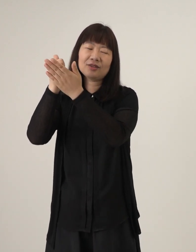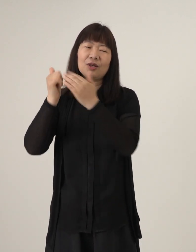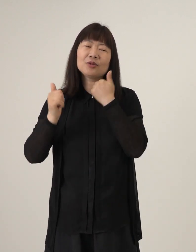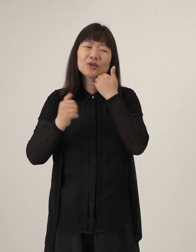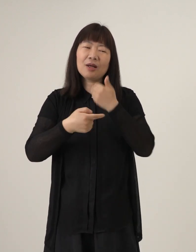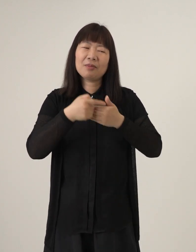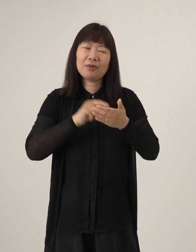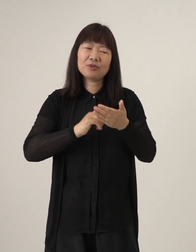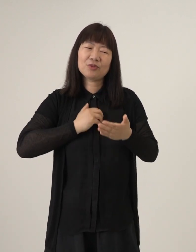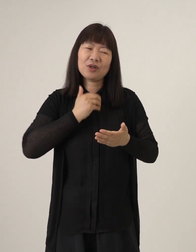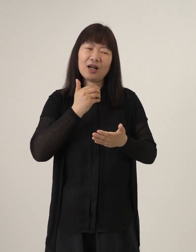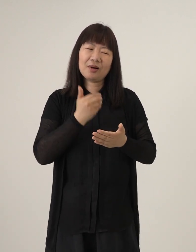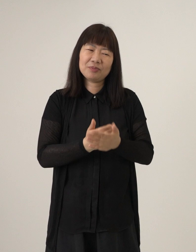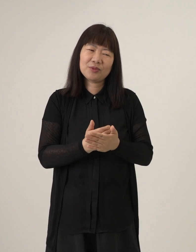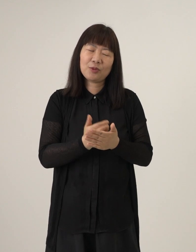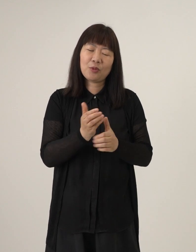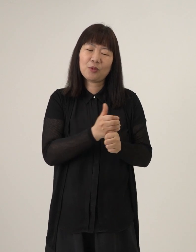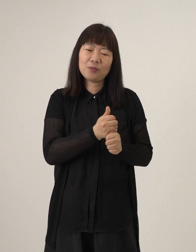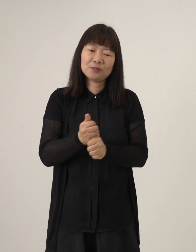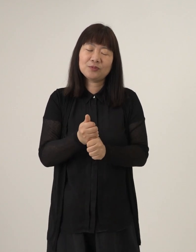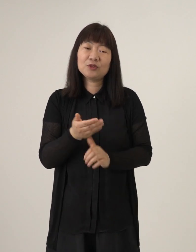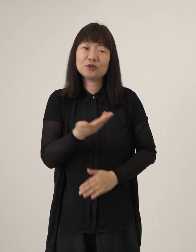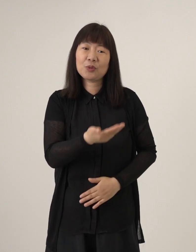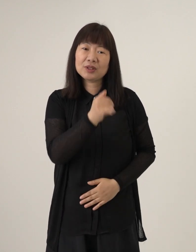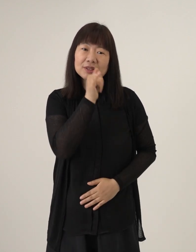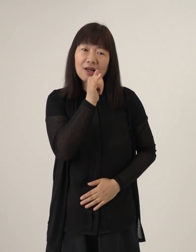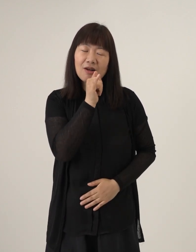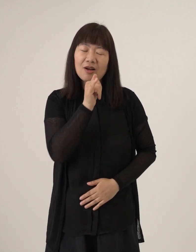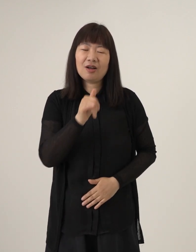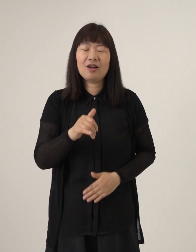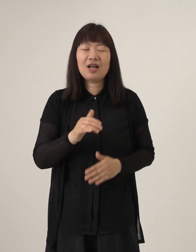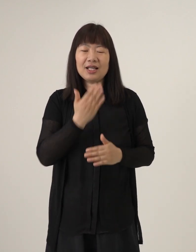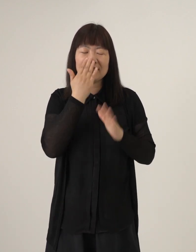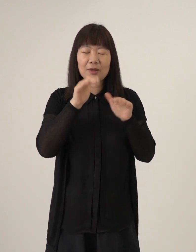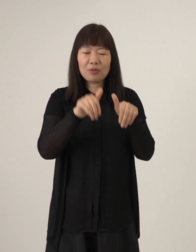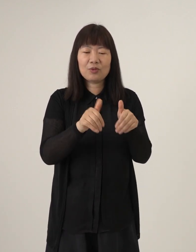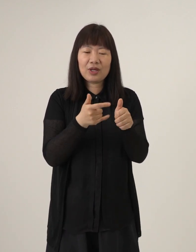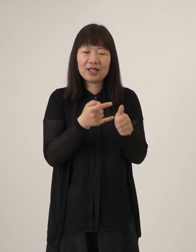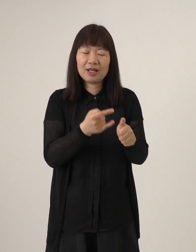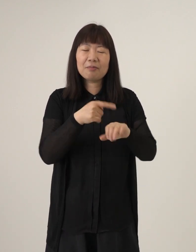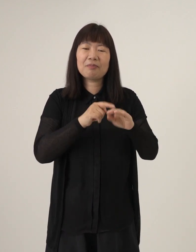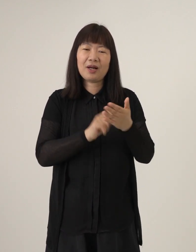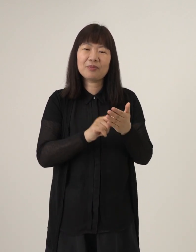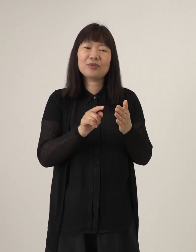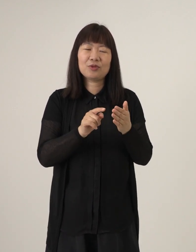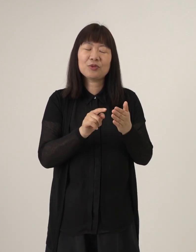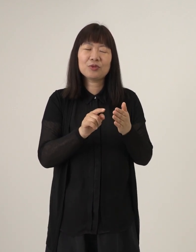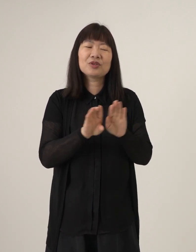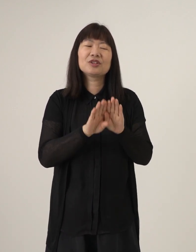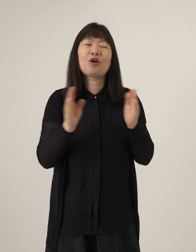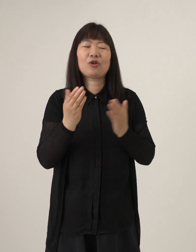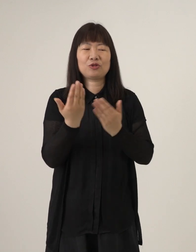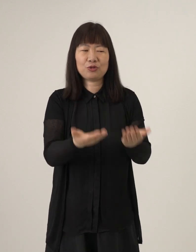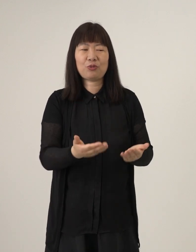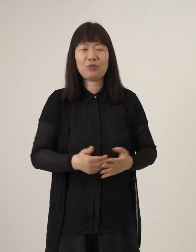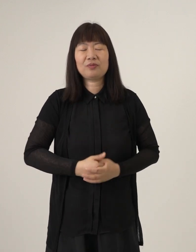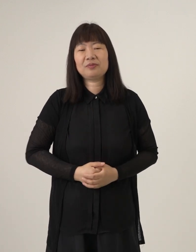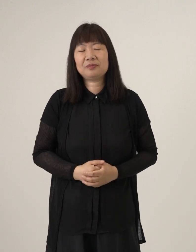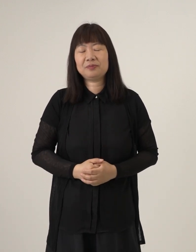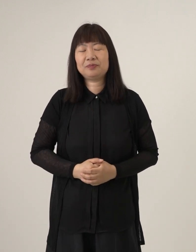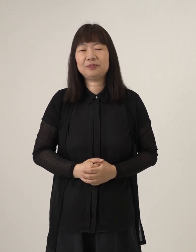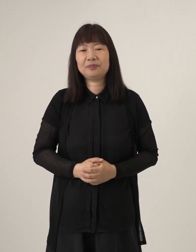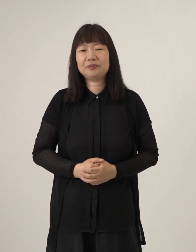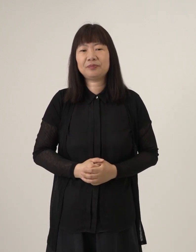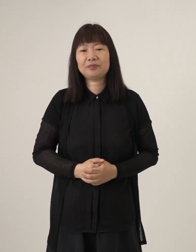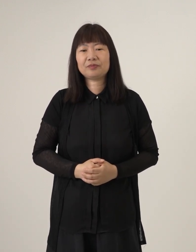누구의 마음에도 감동을 하세요? 포로들의 마음에도 감동을 하셨어요. 그럼 보세요.